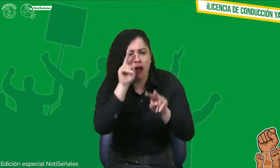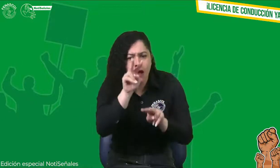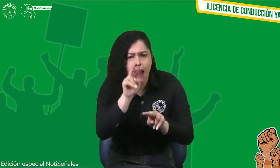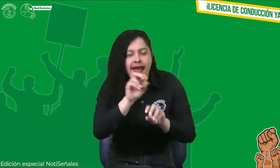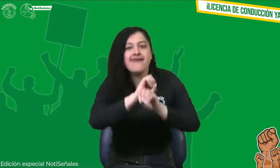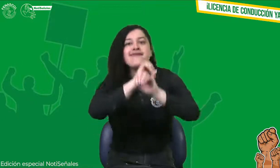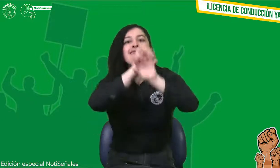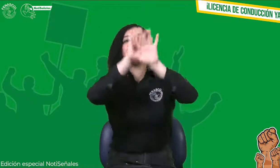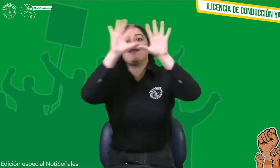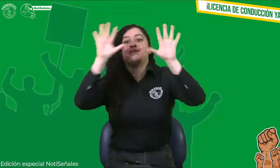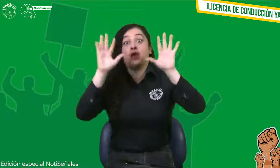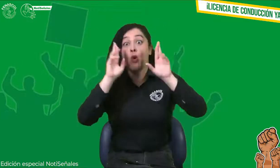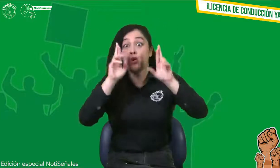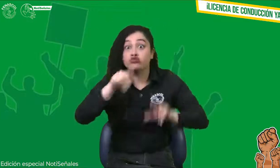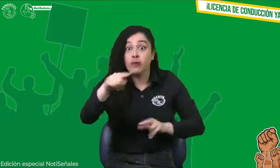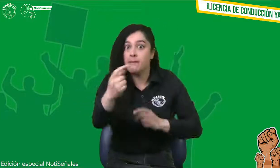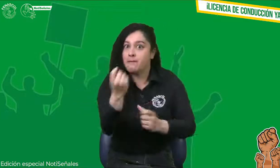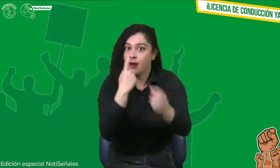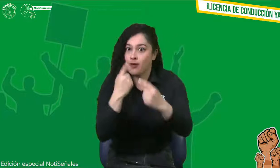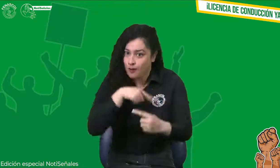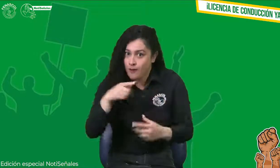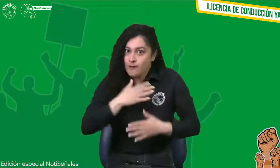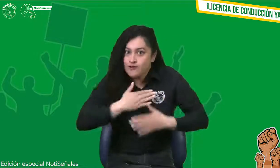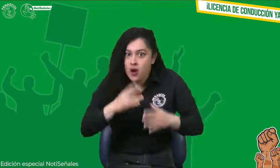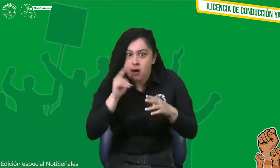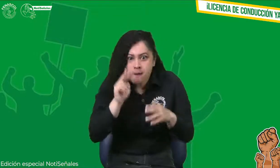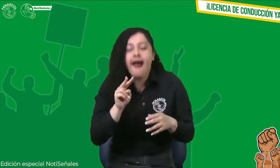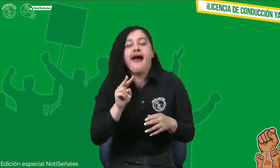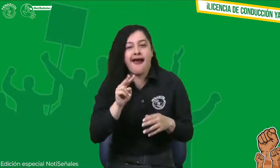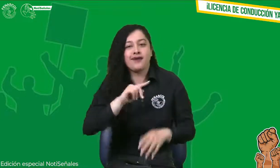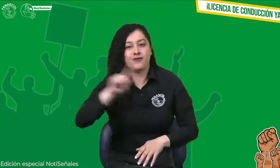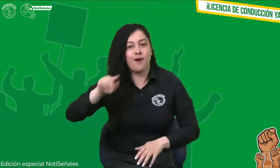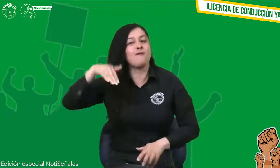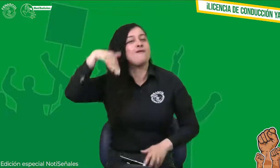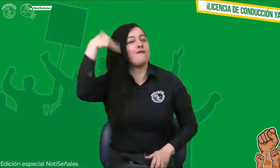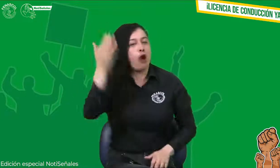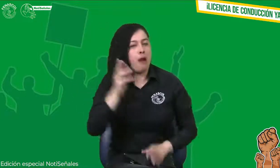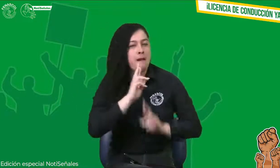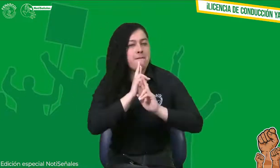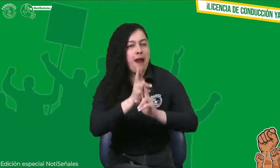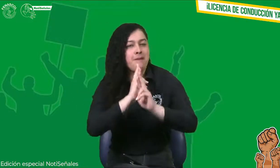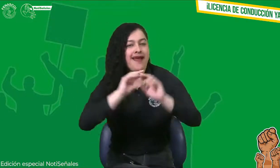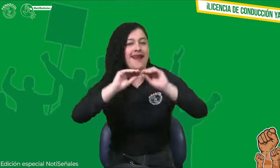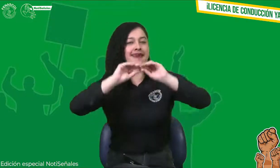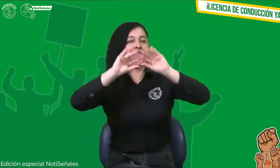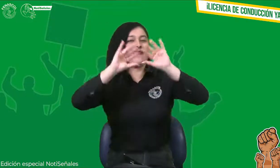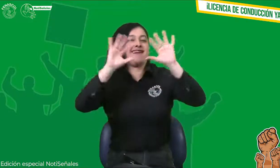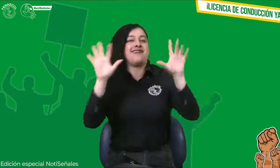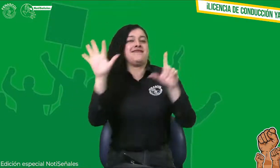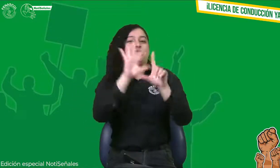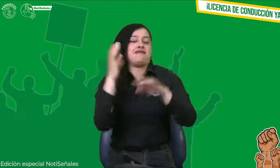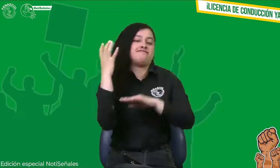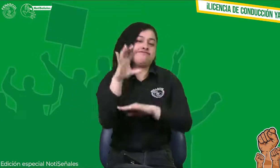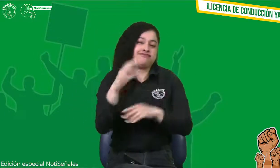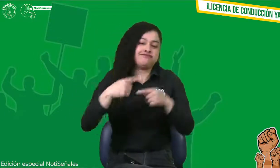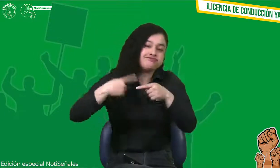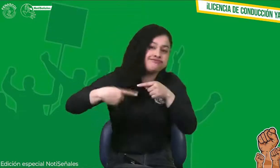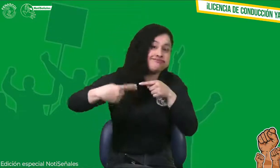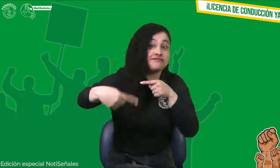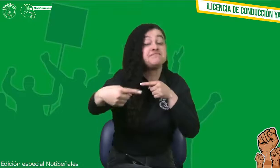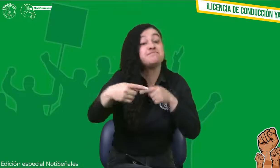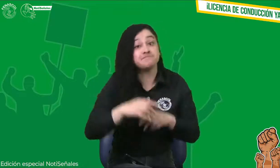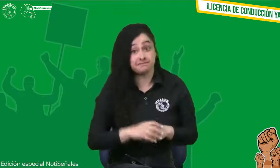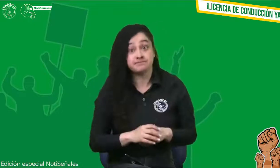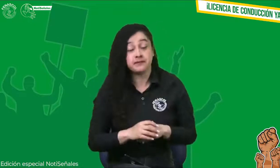más claridad sobre este tema y que quede mucho más claro. Entonces, déjenos sus preguntas y más adelante les estaremos